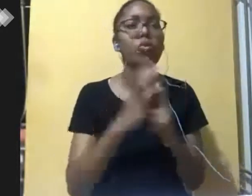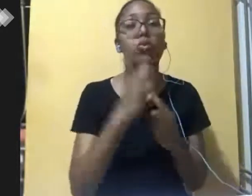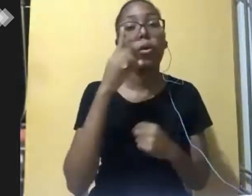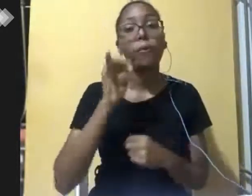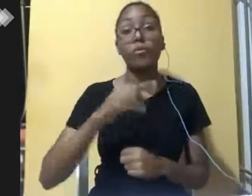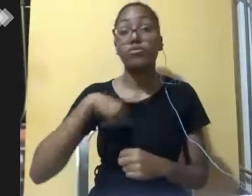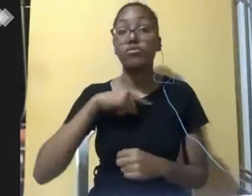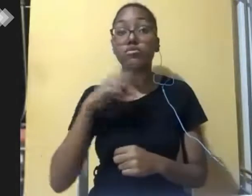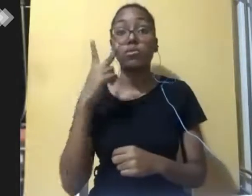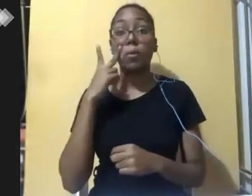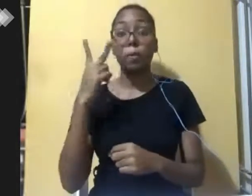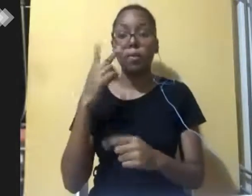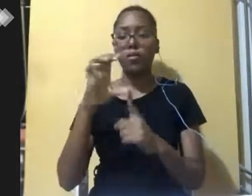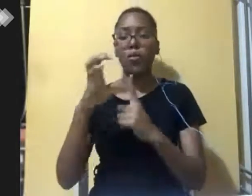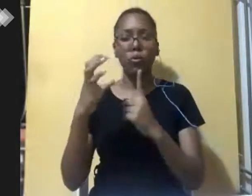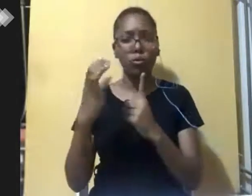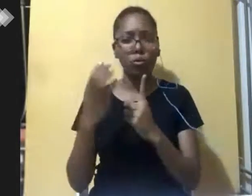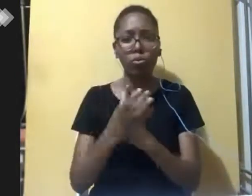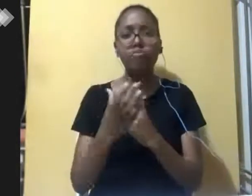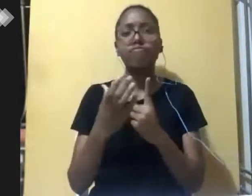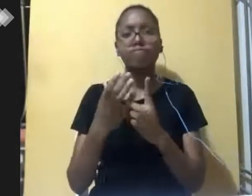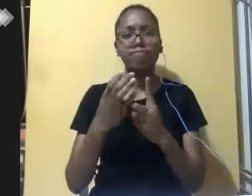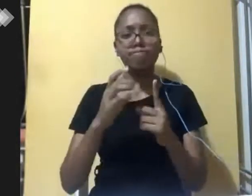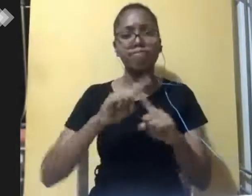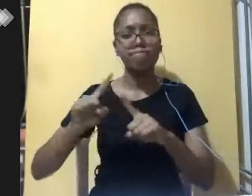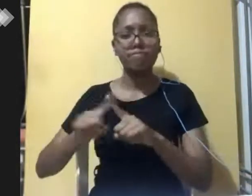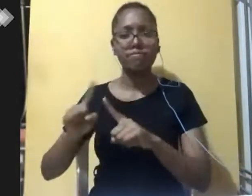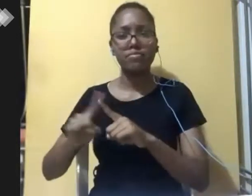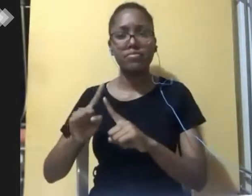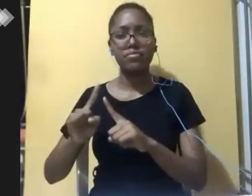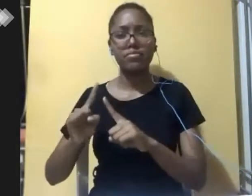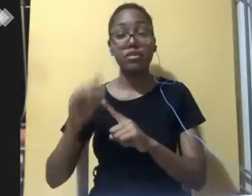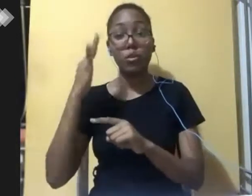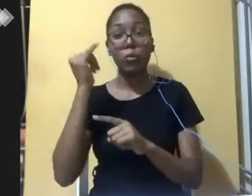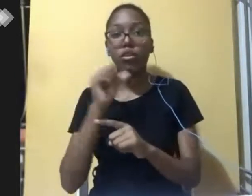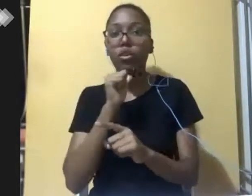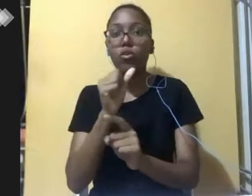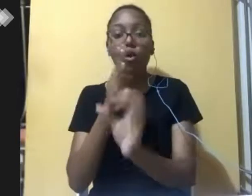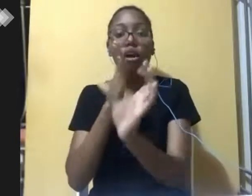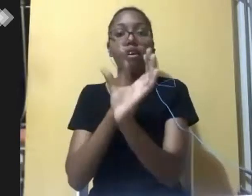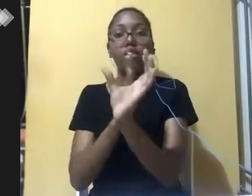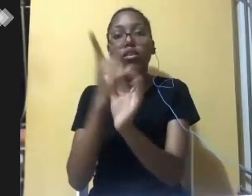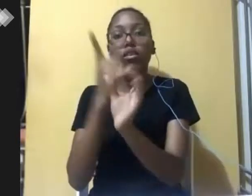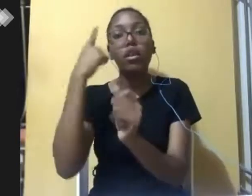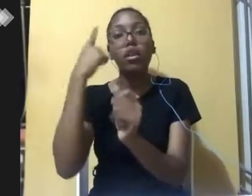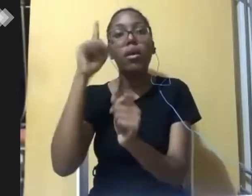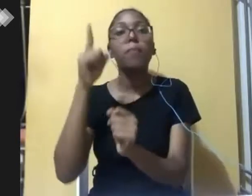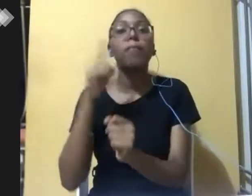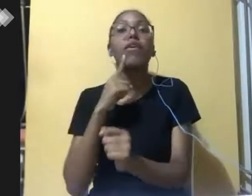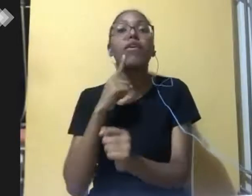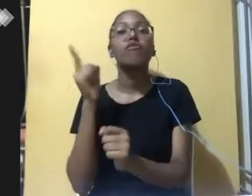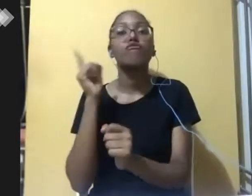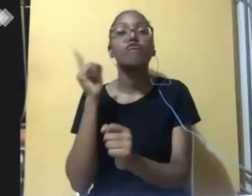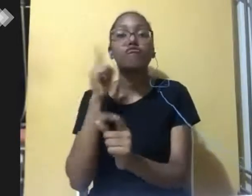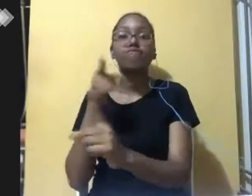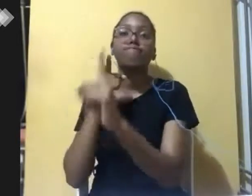primero porque no hay una psicología especializada ni preparada para la persona sorda.